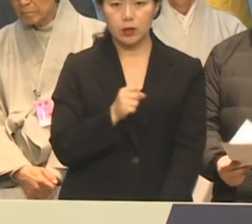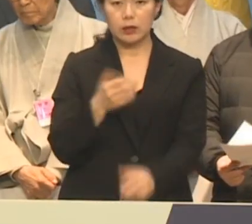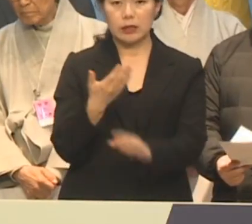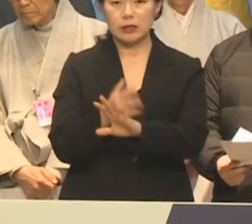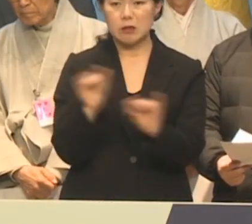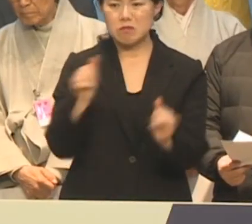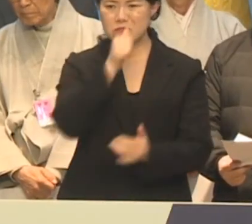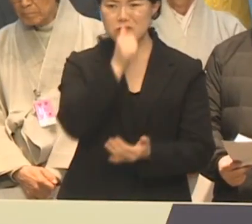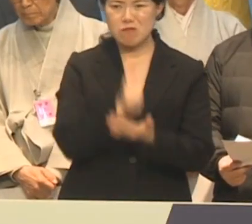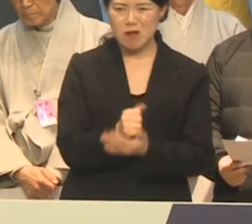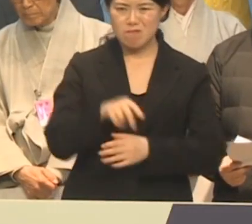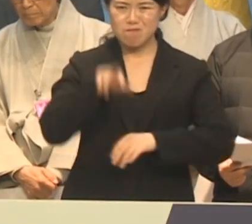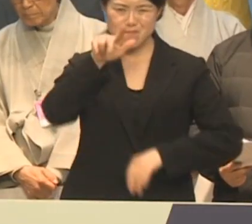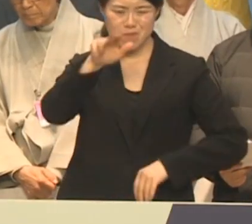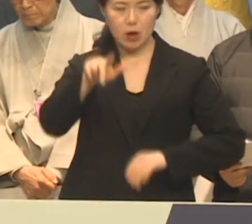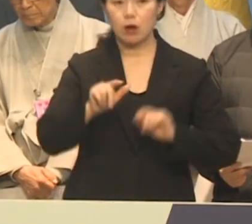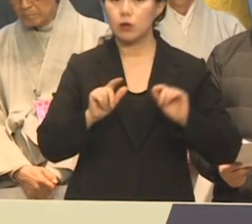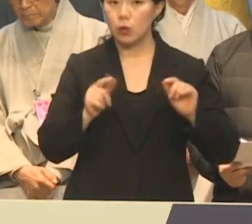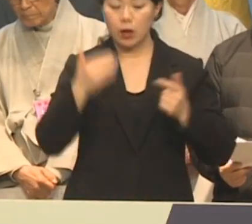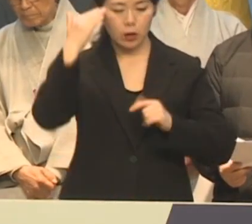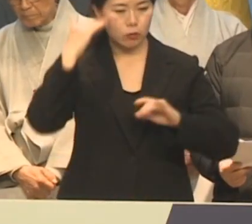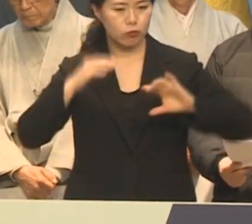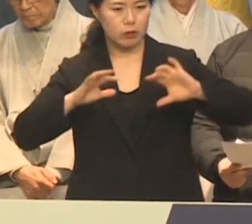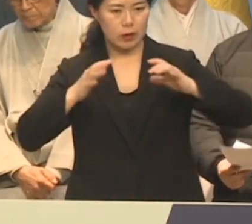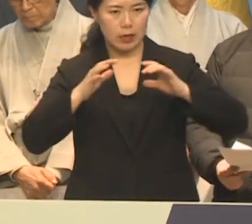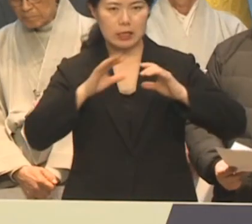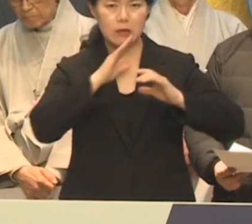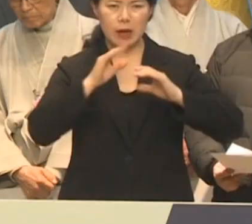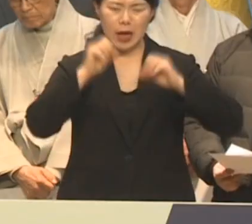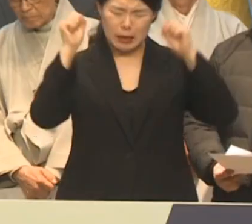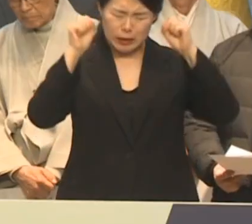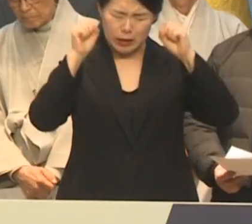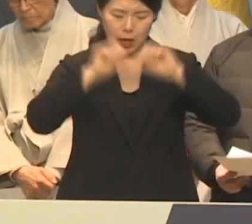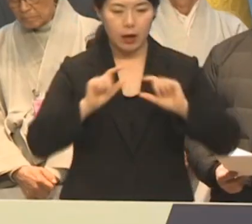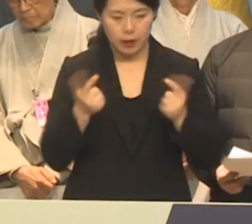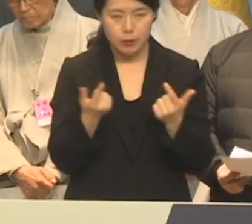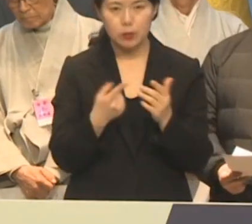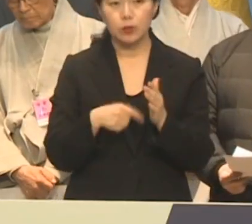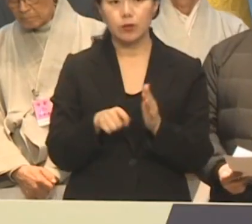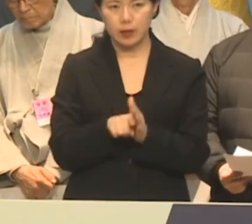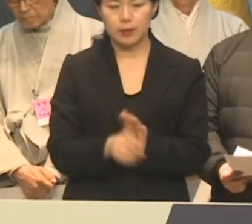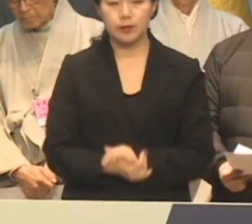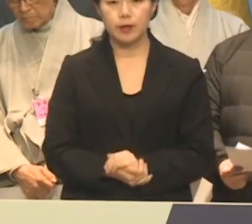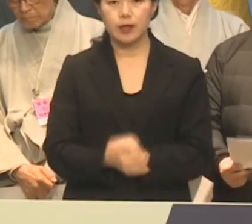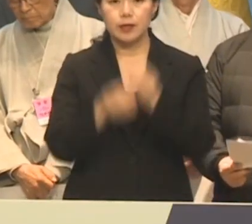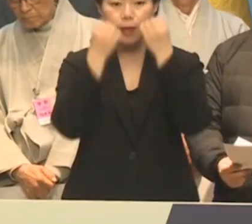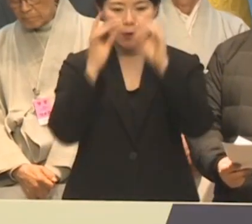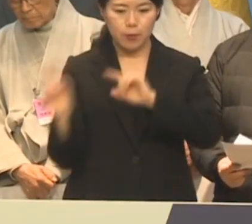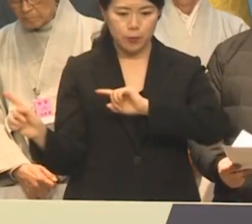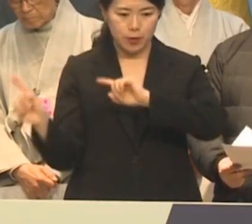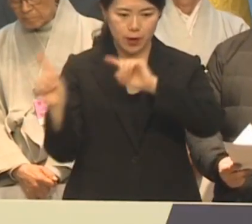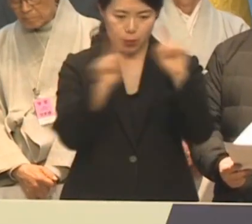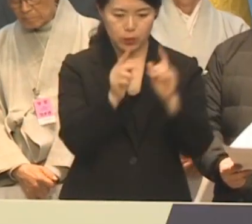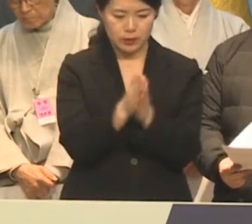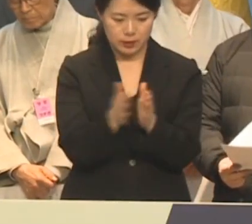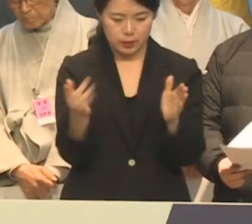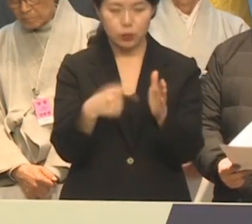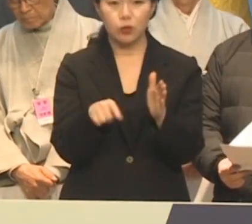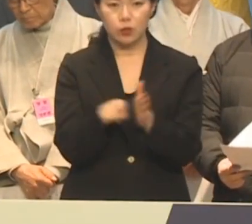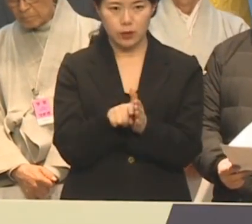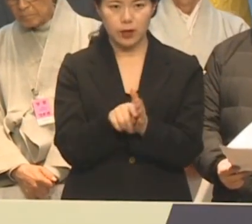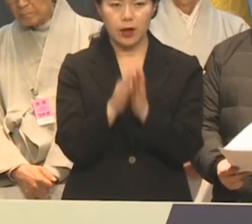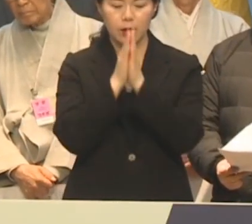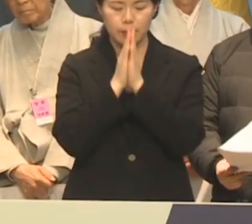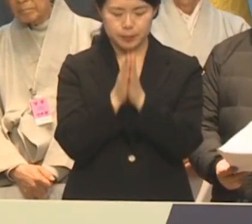아니라 대한민국이 더 큰 파국으로 무너지지 않도록 새롭게 회복과 출발할 수 있도록